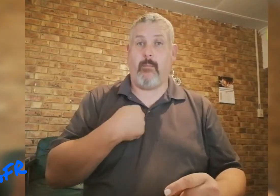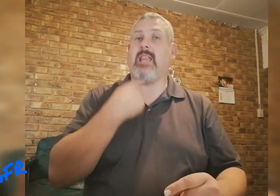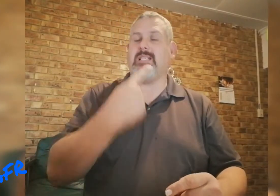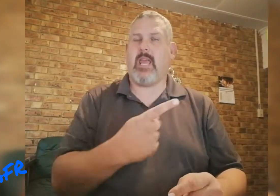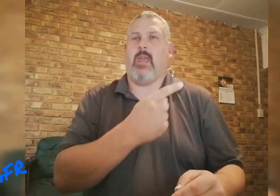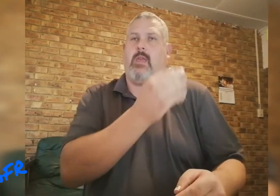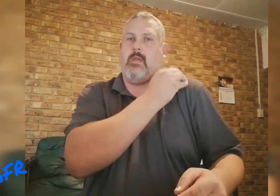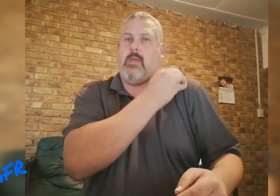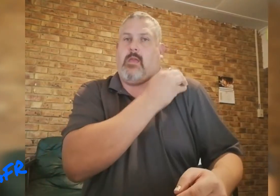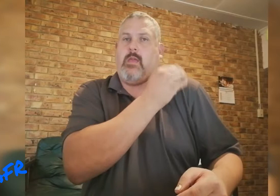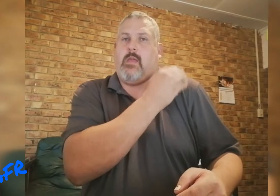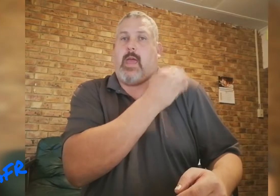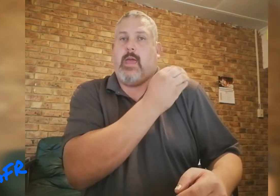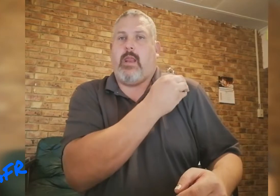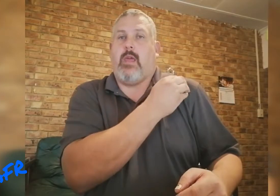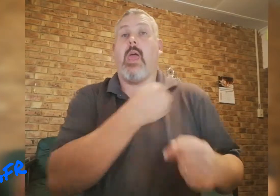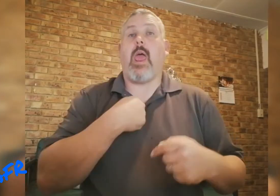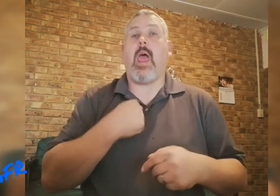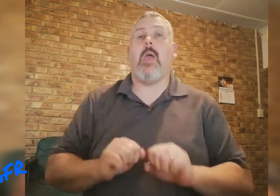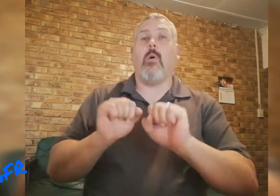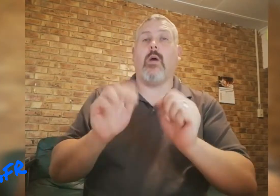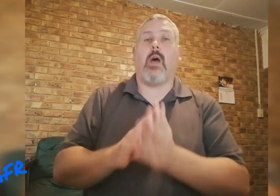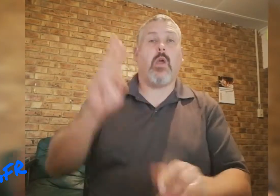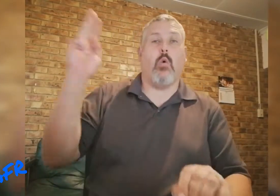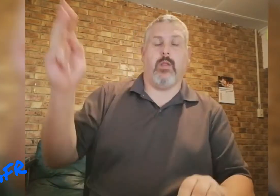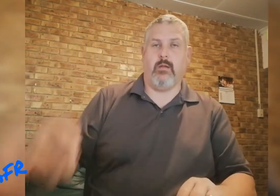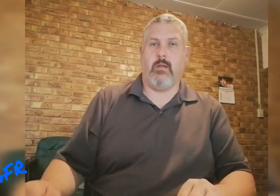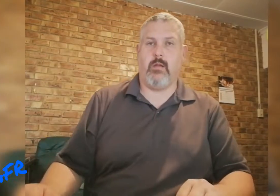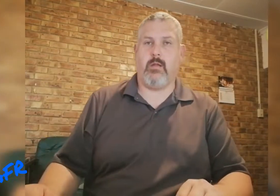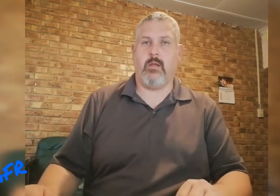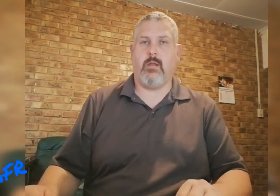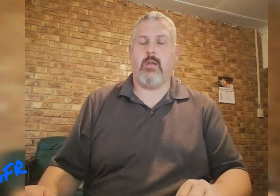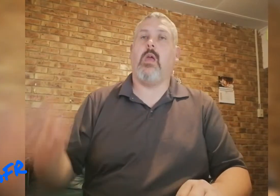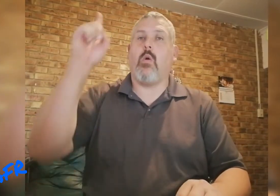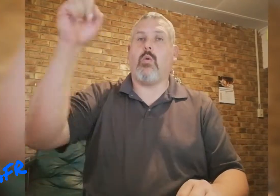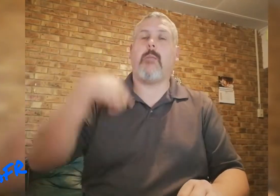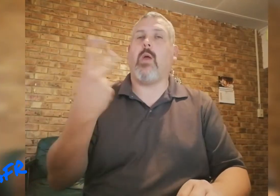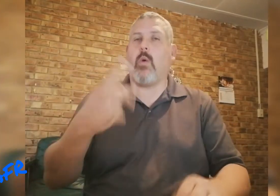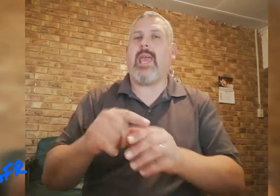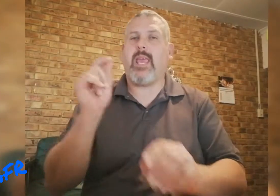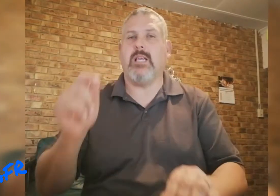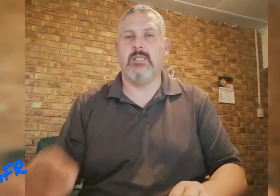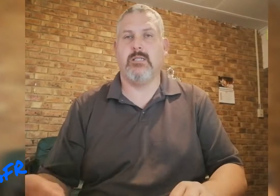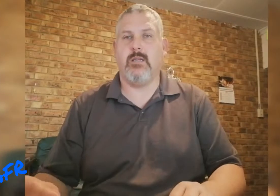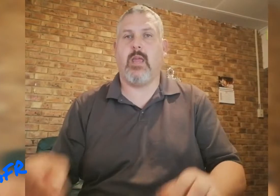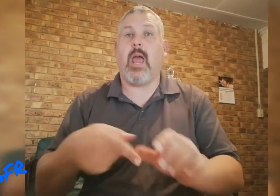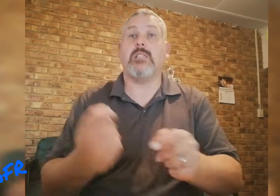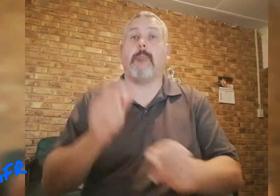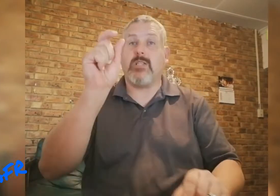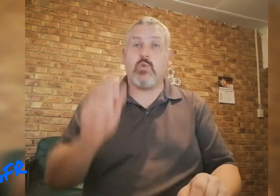my te sê, daarinne, ek behoort aan God. God het my ook gekies, as 'n